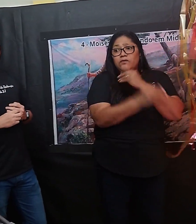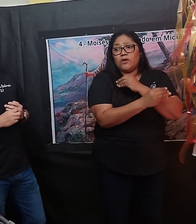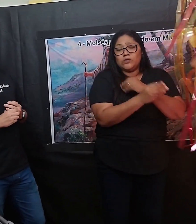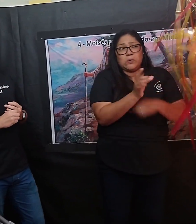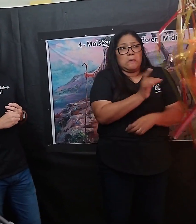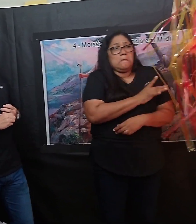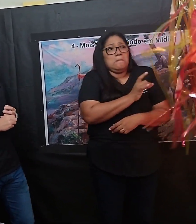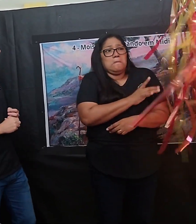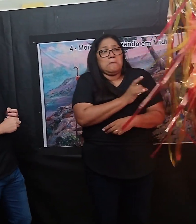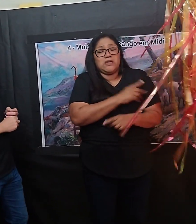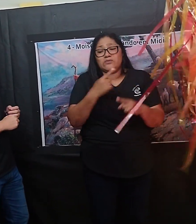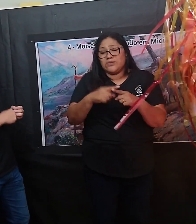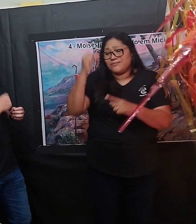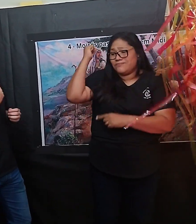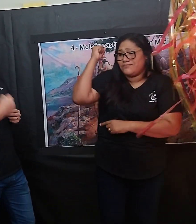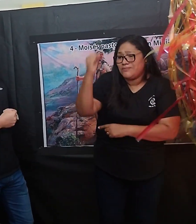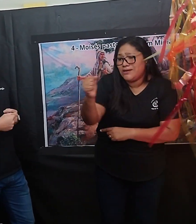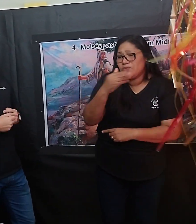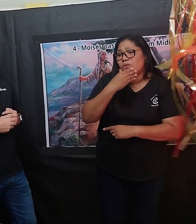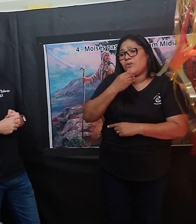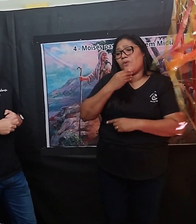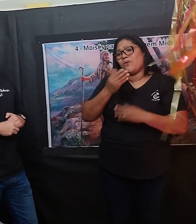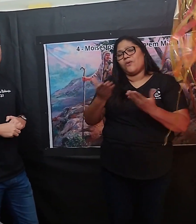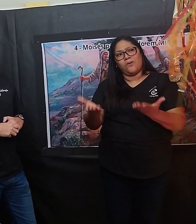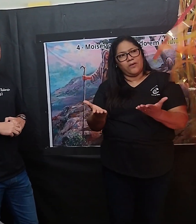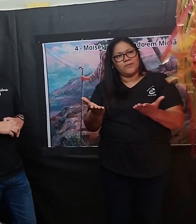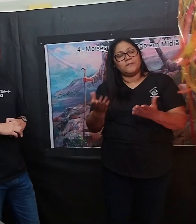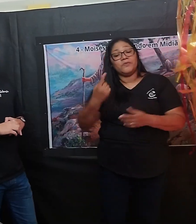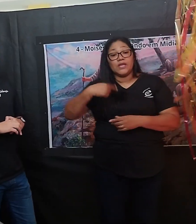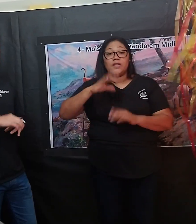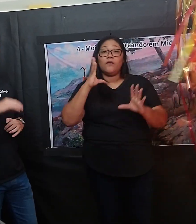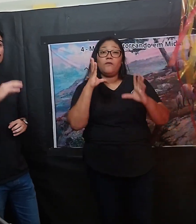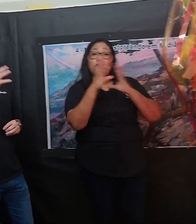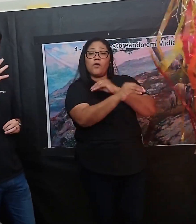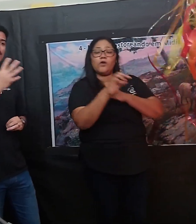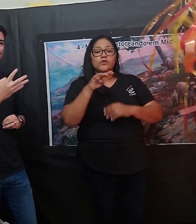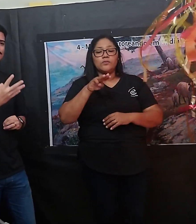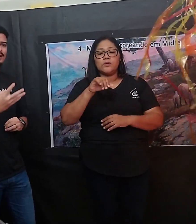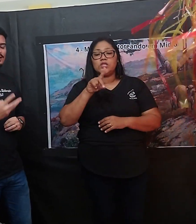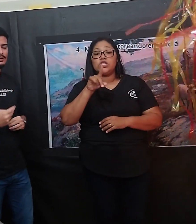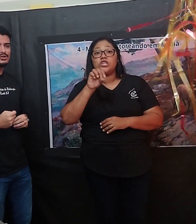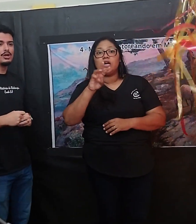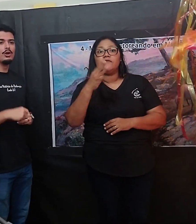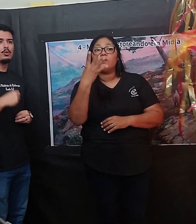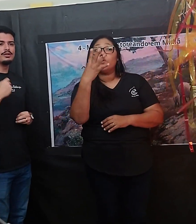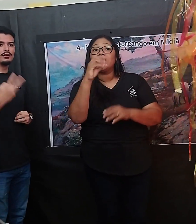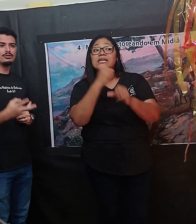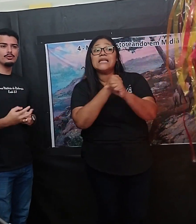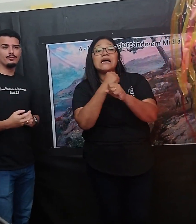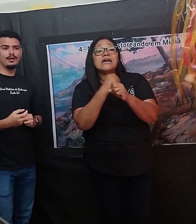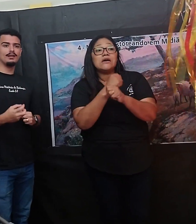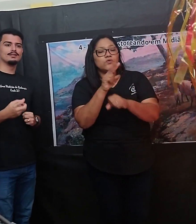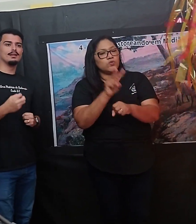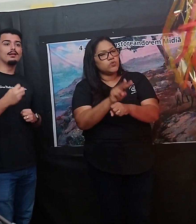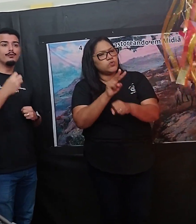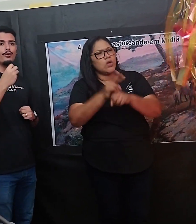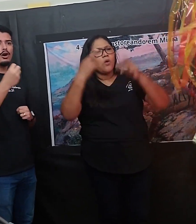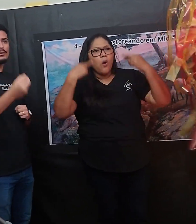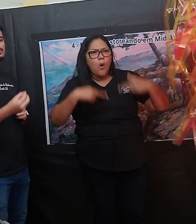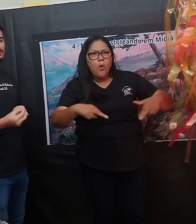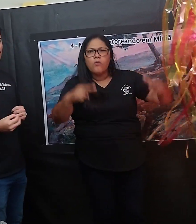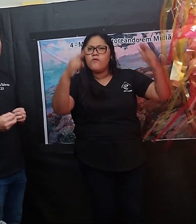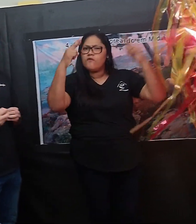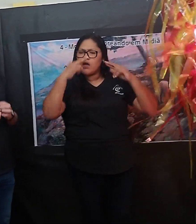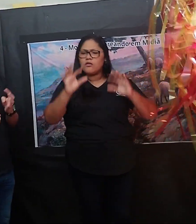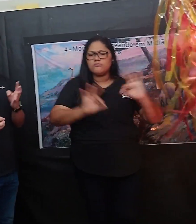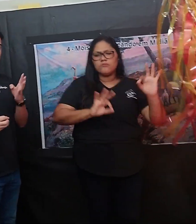para o deserto de Midian. Então Moisés, quando ele foge para o deserto de Midian, ele fica ali durante 40 anos cuidando de ovelhas, ali ele